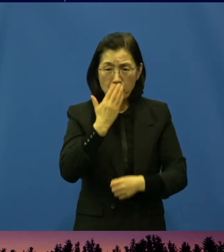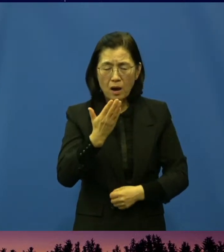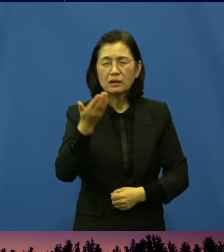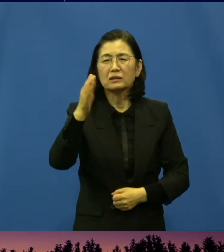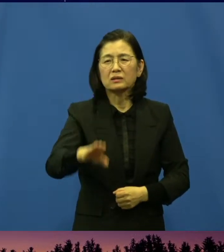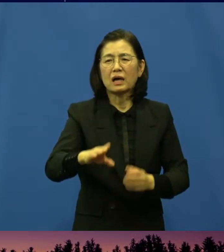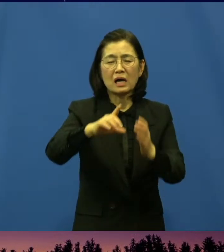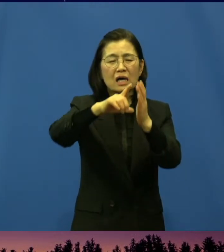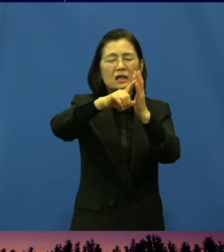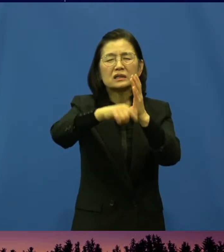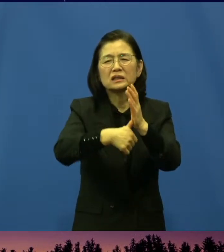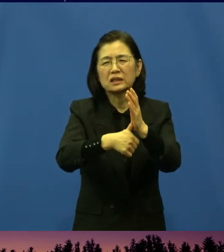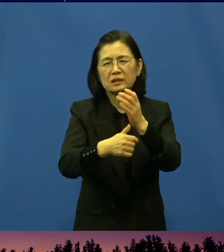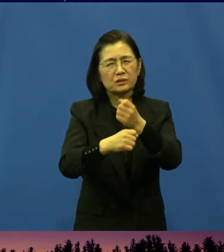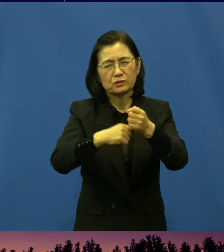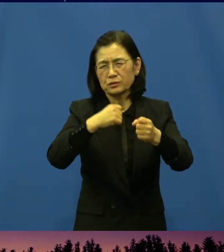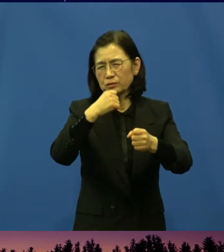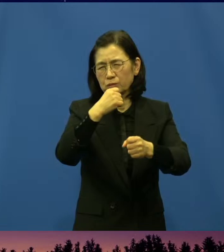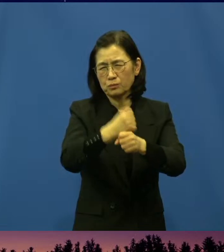예.